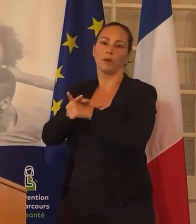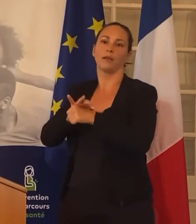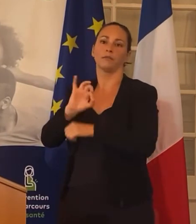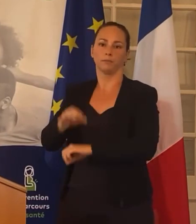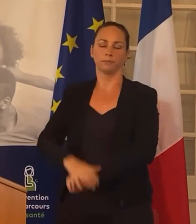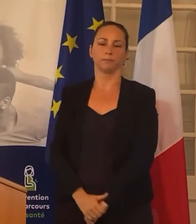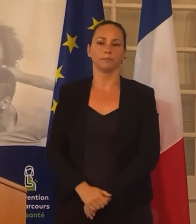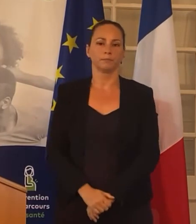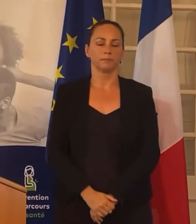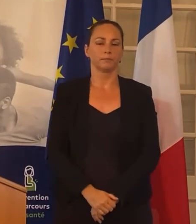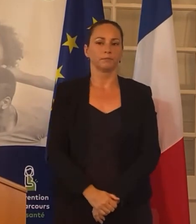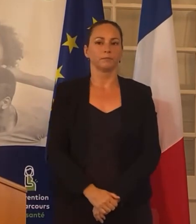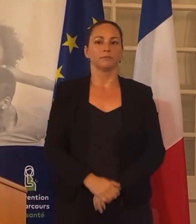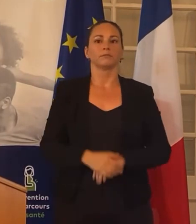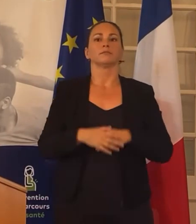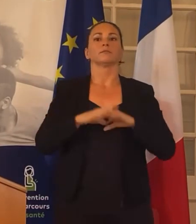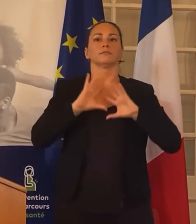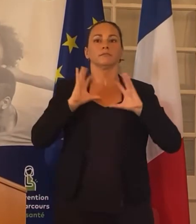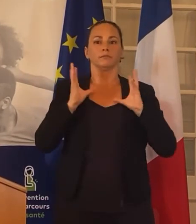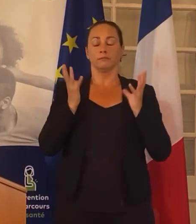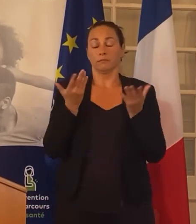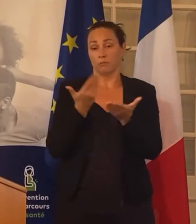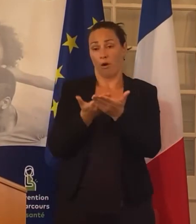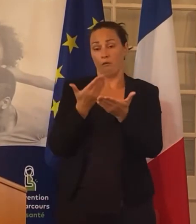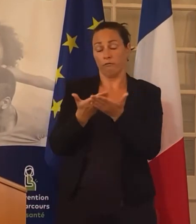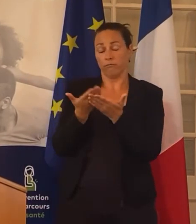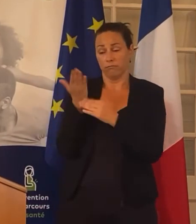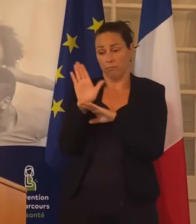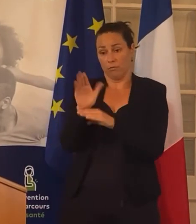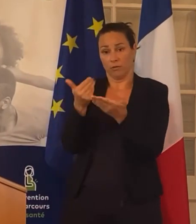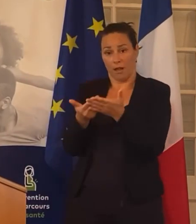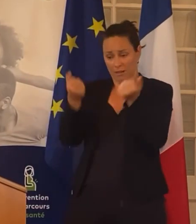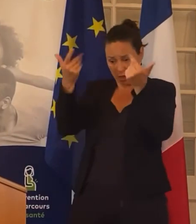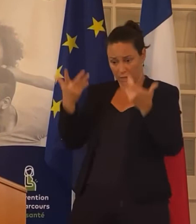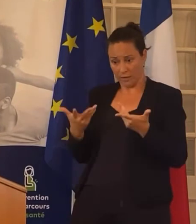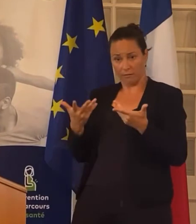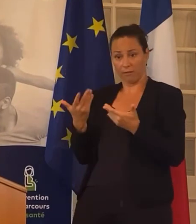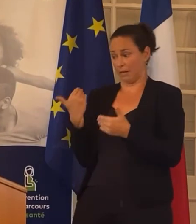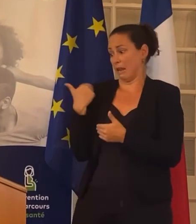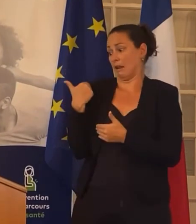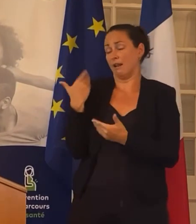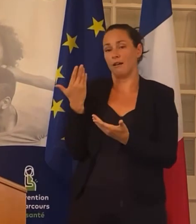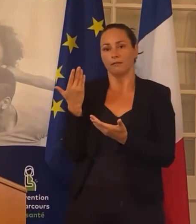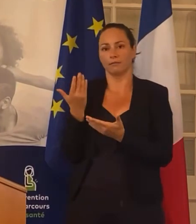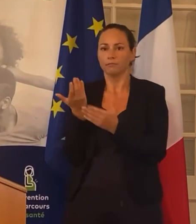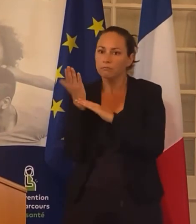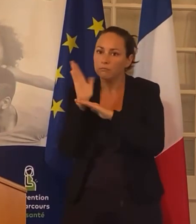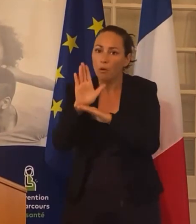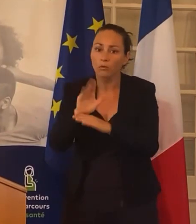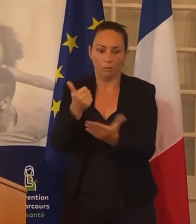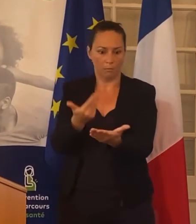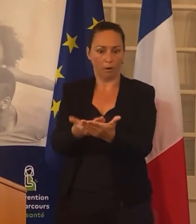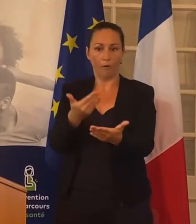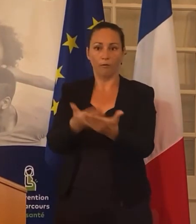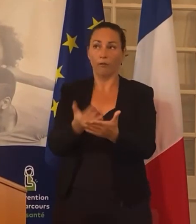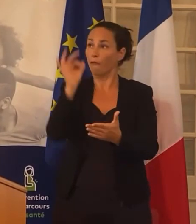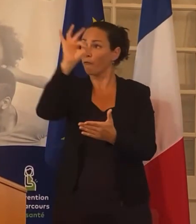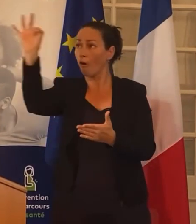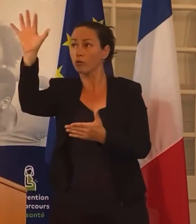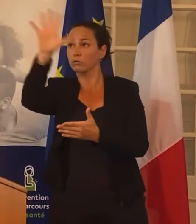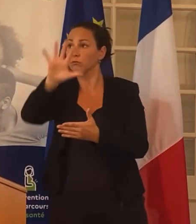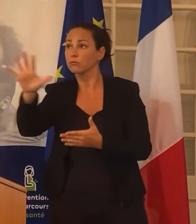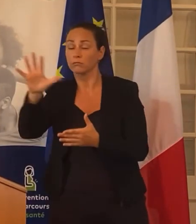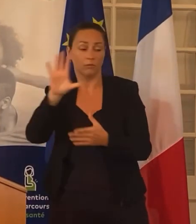complet. La démonstration est donc faite à nouveau, chiffres récents à l'appui, en France comme à La